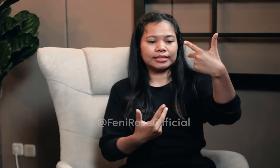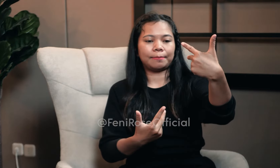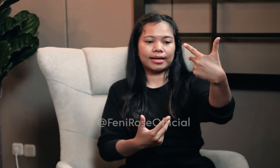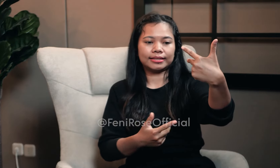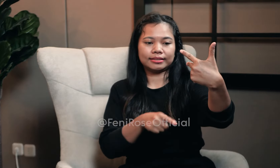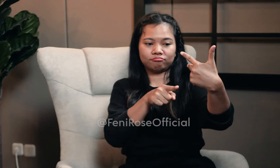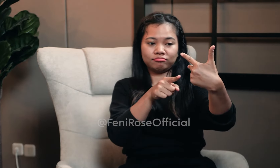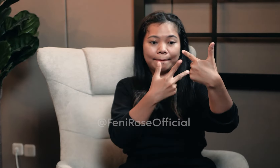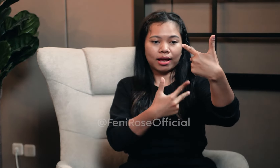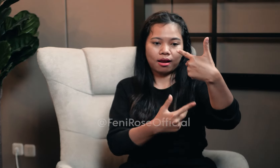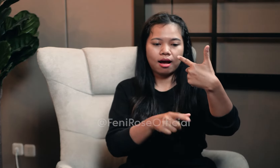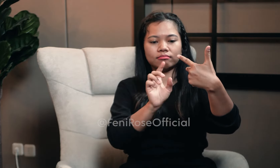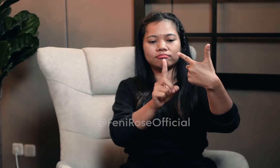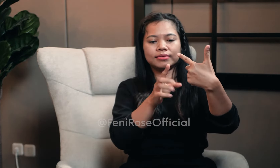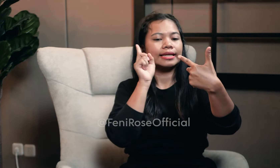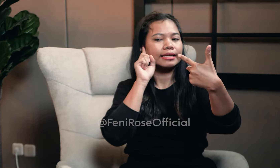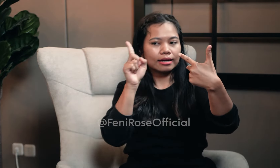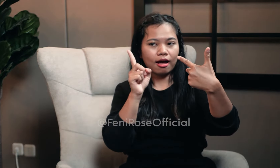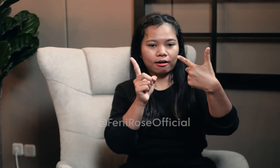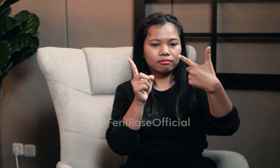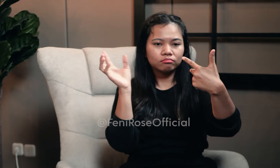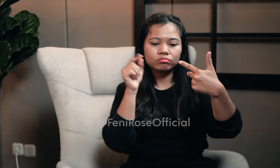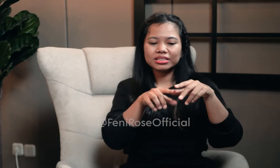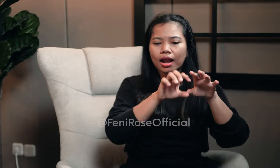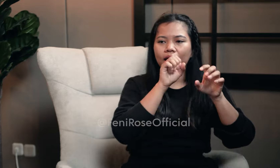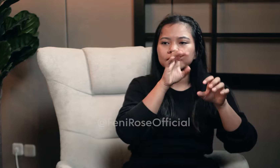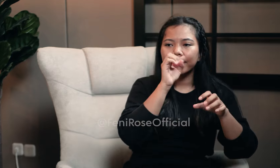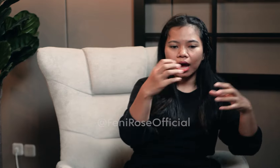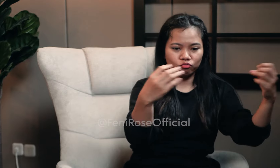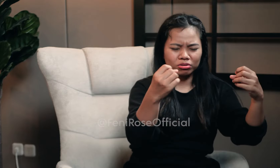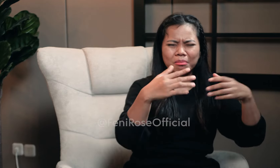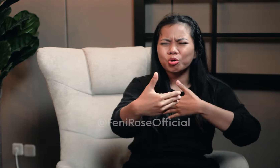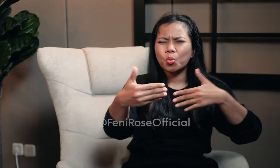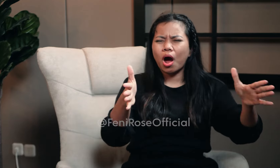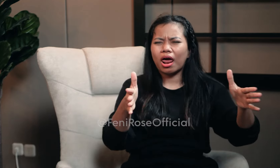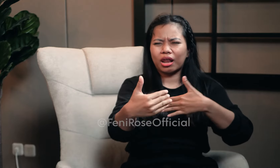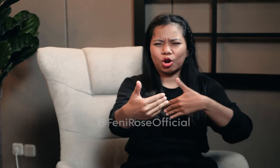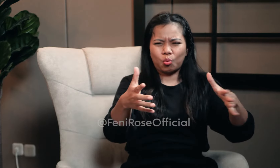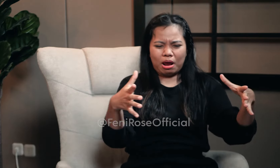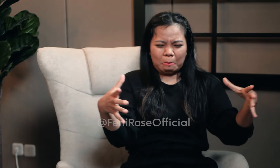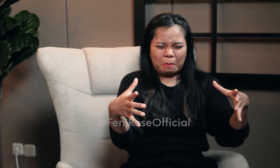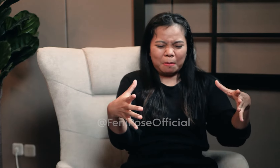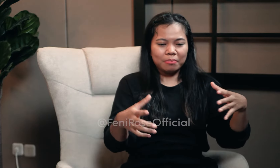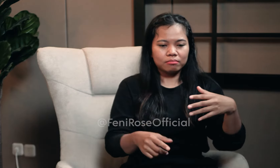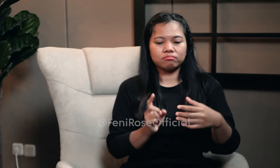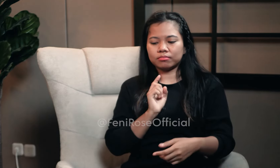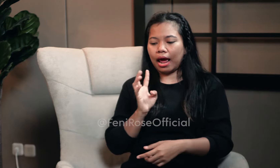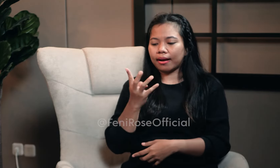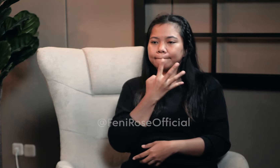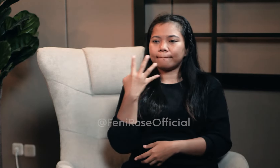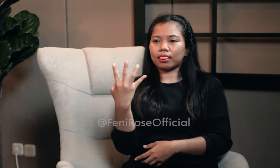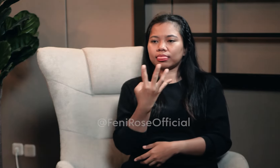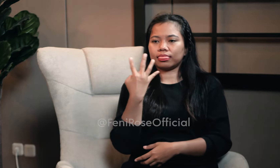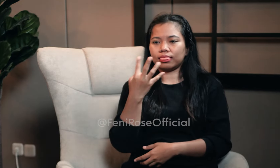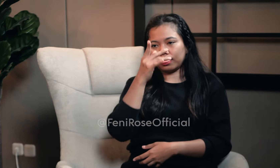adalah saya direkam oleh kamera nah di depan saya seperti ee teman dengar yang